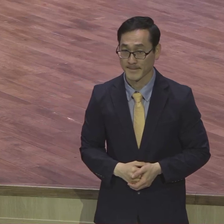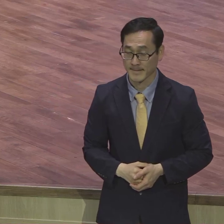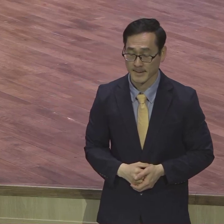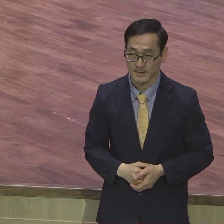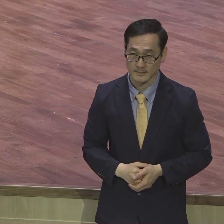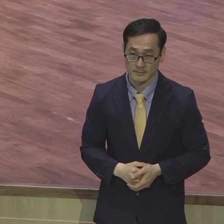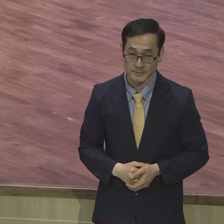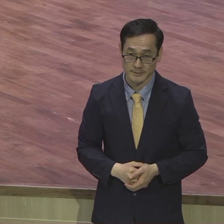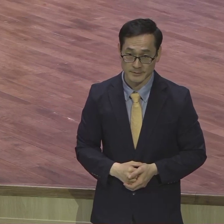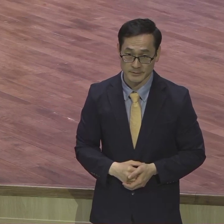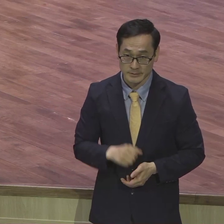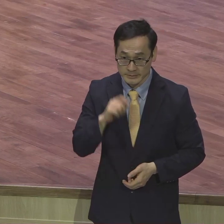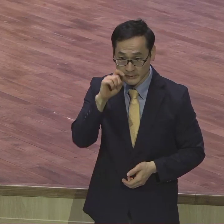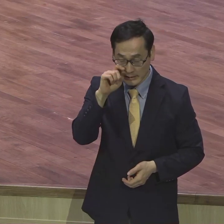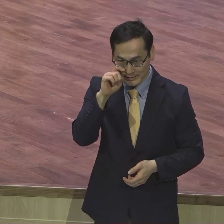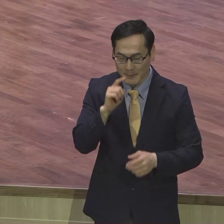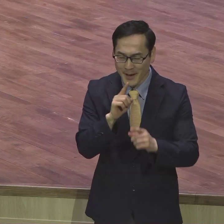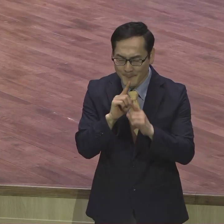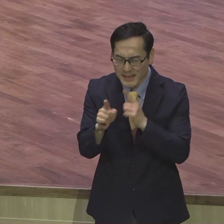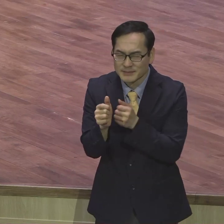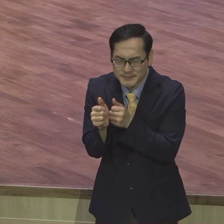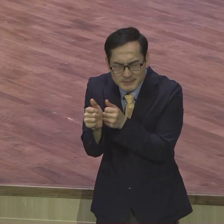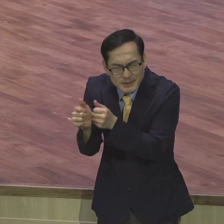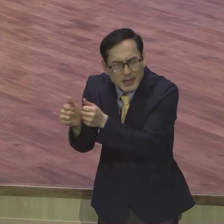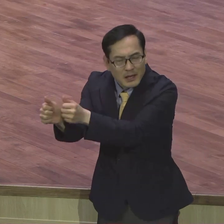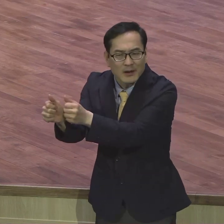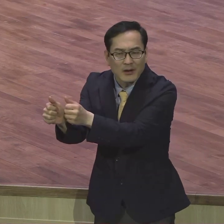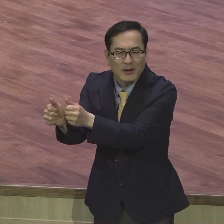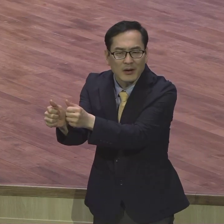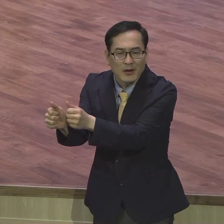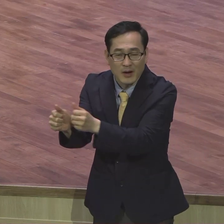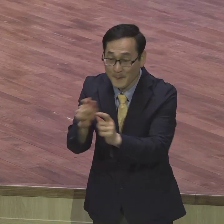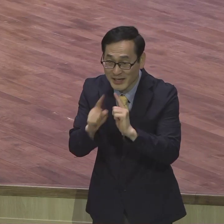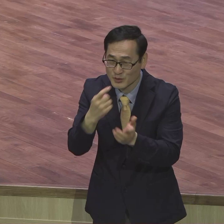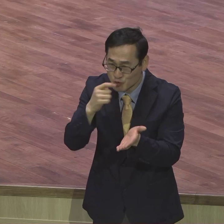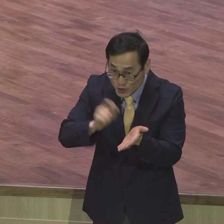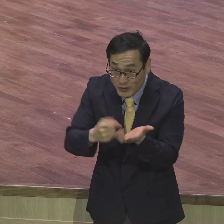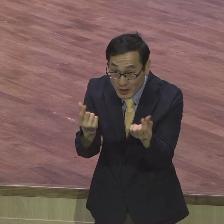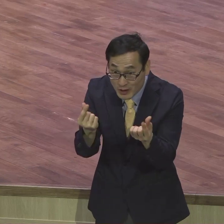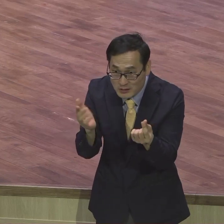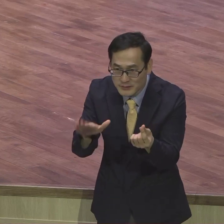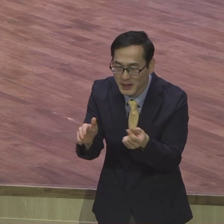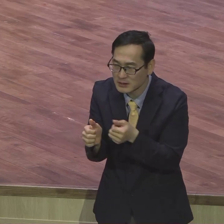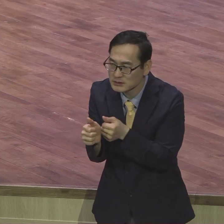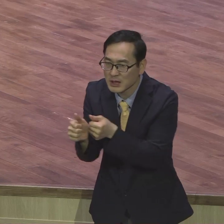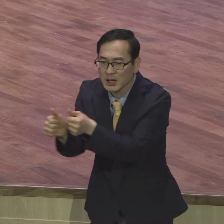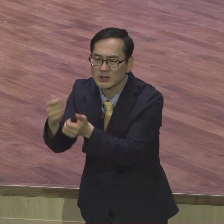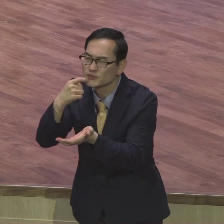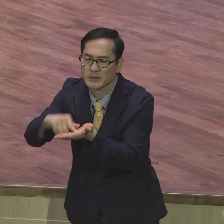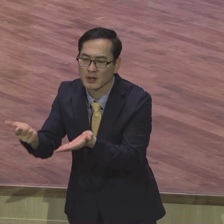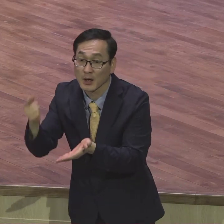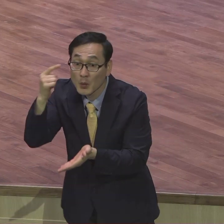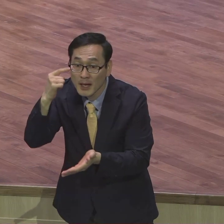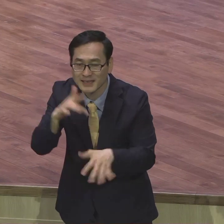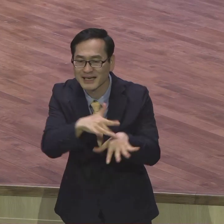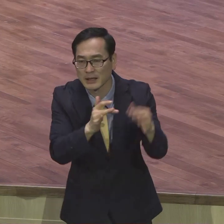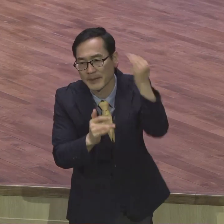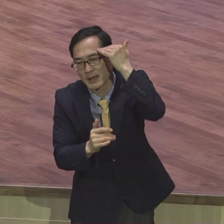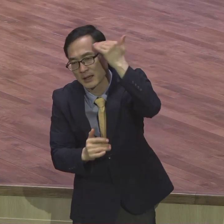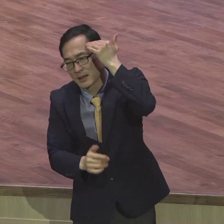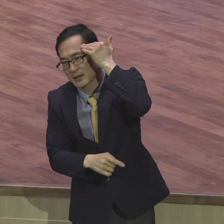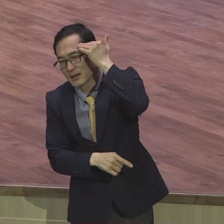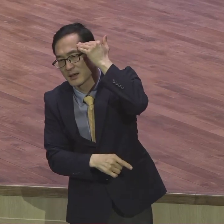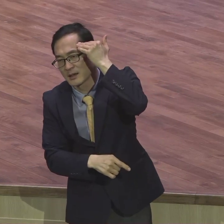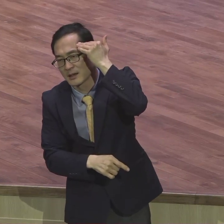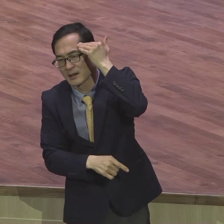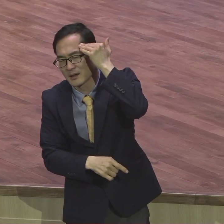그러니까 여러분 말씀 따라가는 게 아주 쉬운 말인데 아주 어려워요. 사단이 못하기 그래서 성령